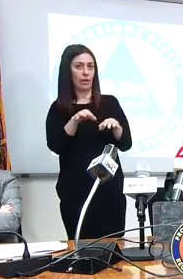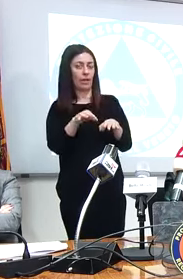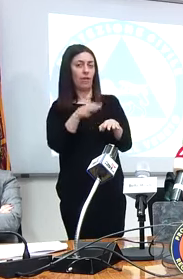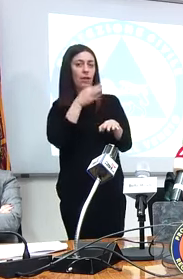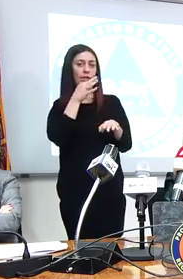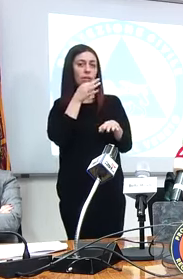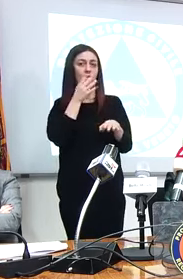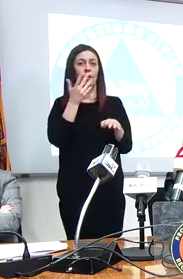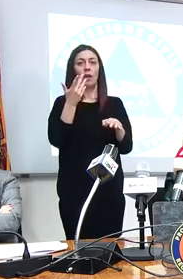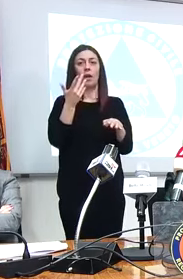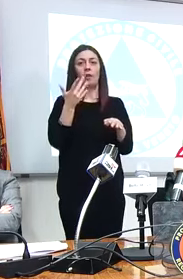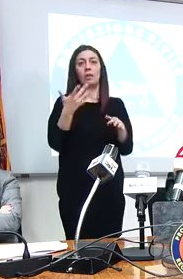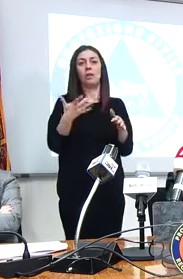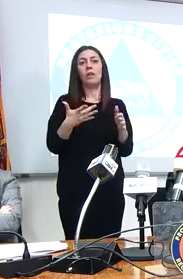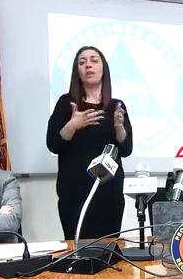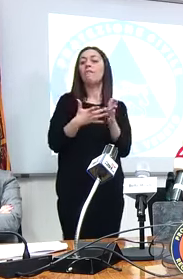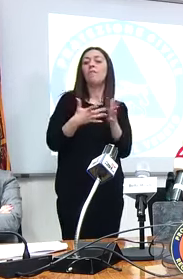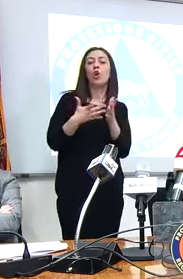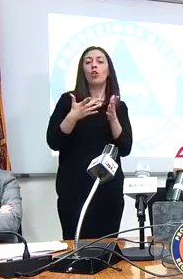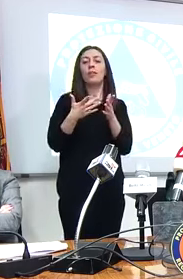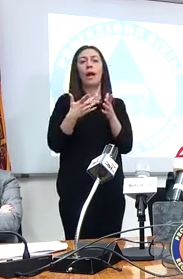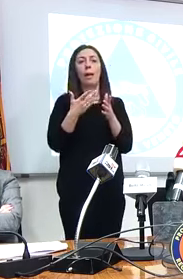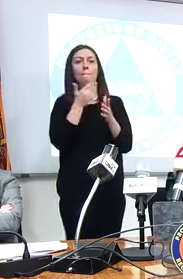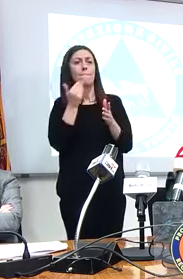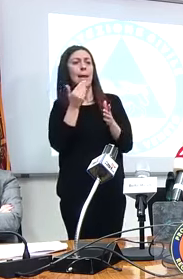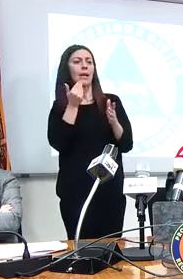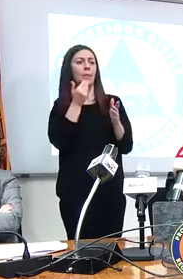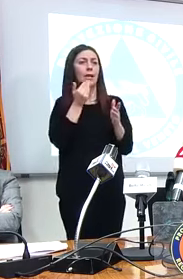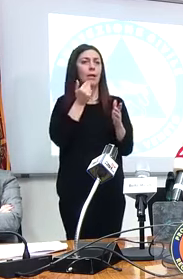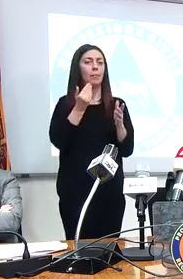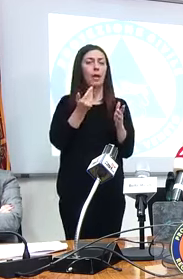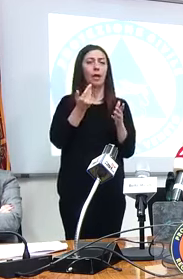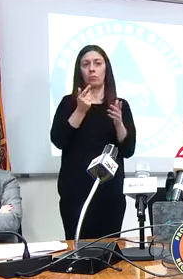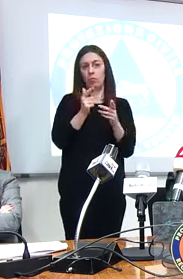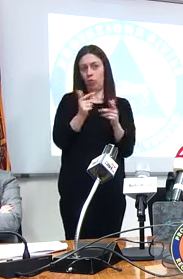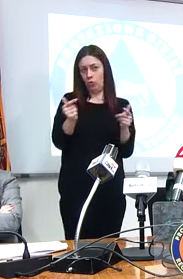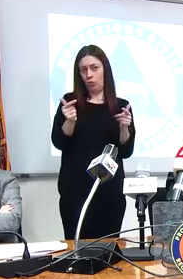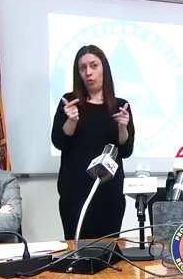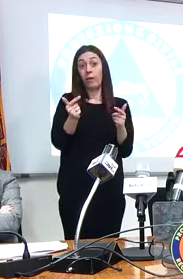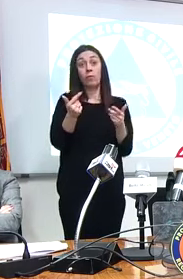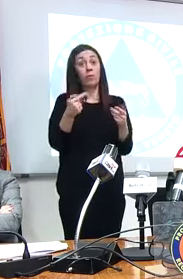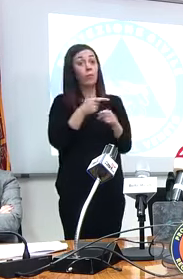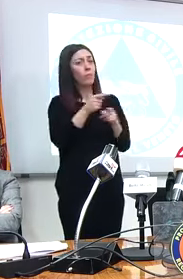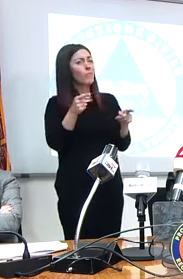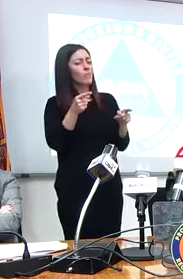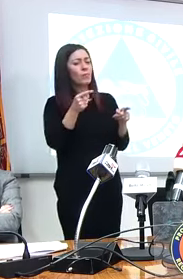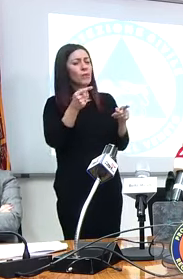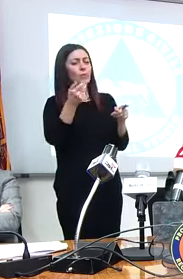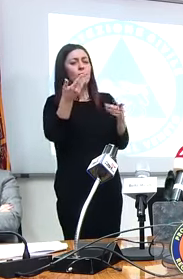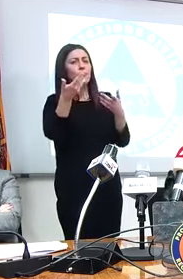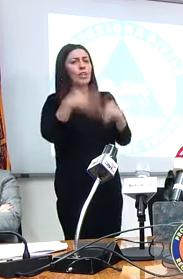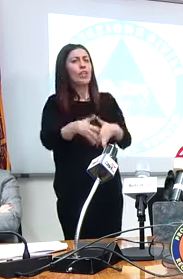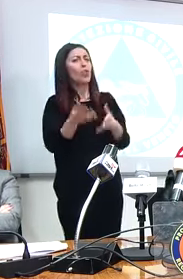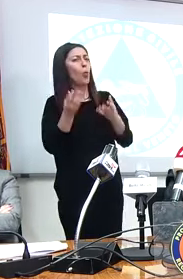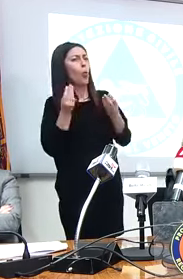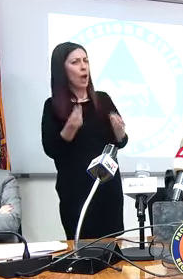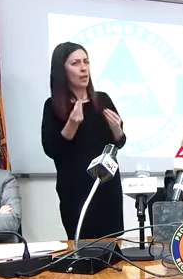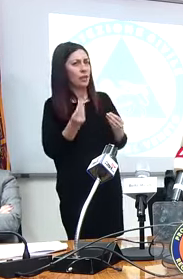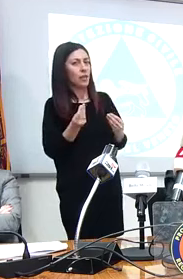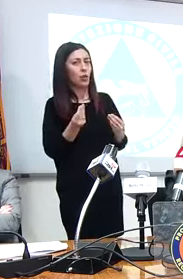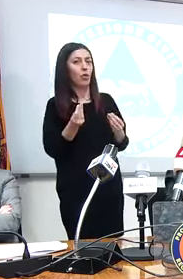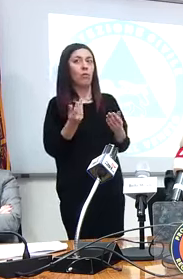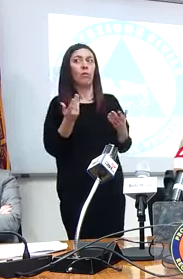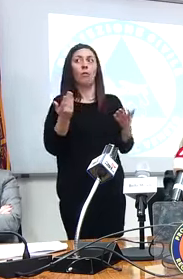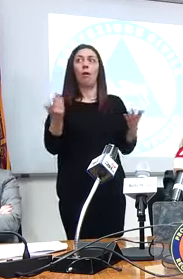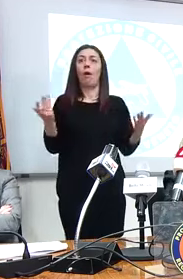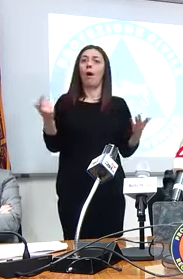difficoltà, siamo senza materiale. Cominciamo a chiamare le altre coorti. Certo, e voi pensate di concludere tutto per quando? Non lo possiamo dire questo perché